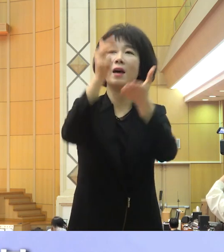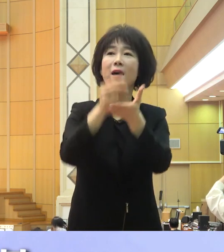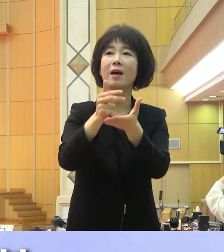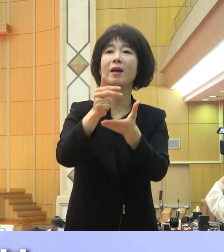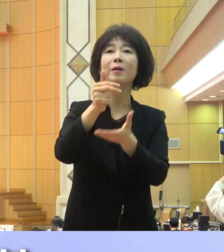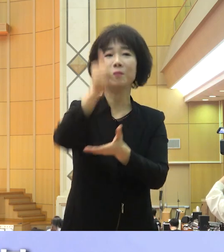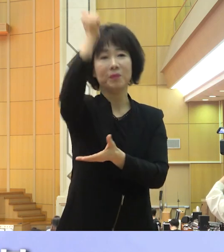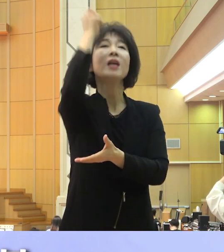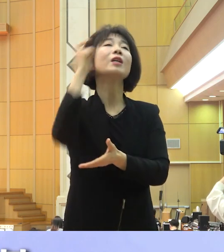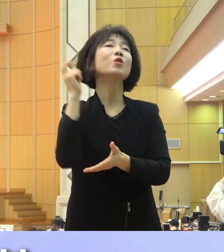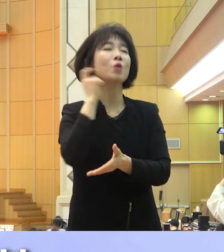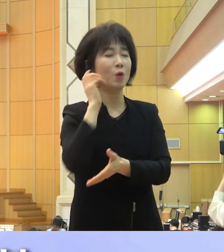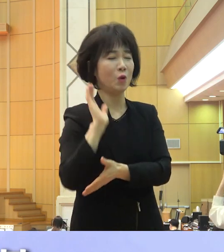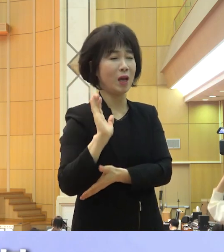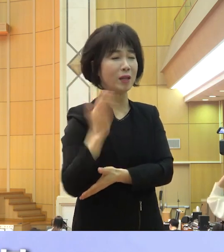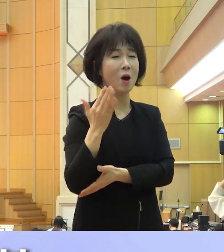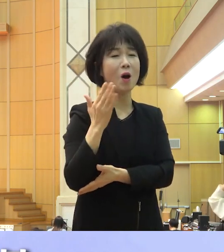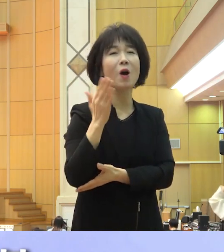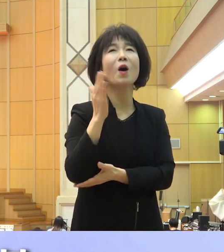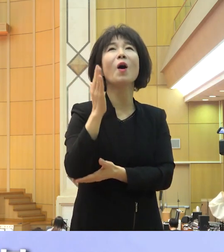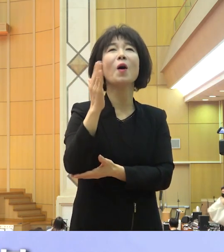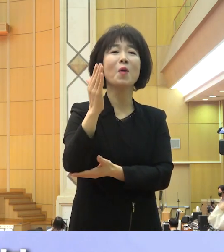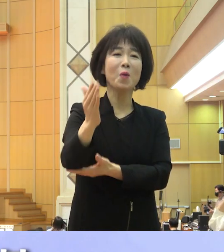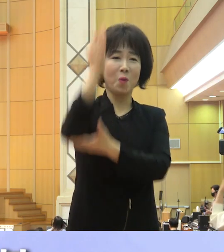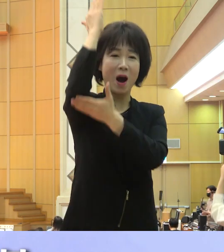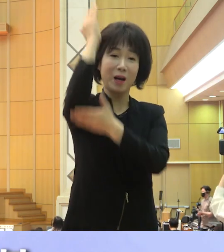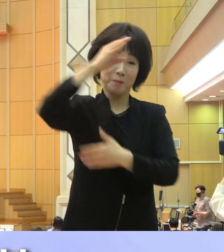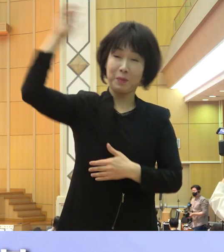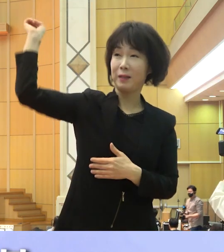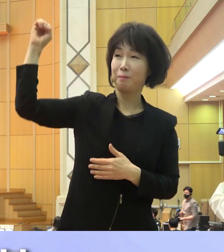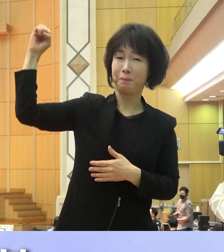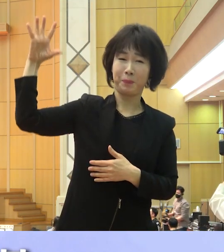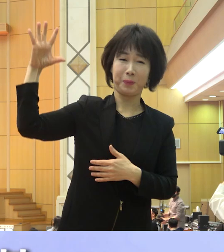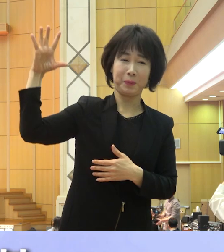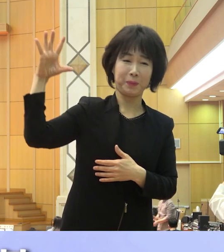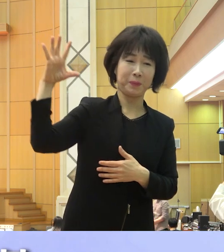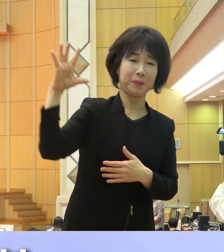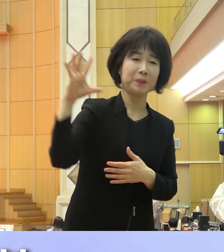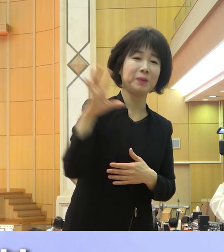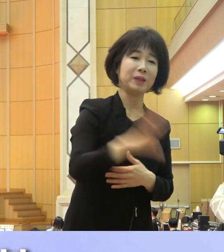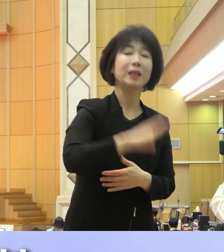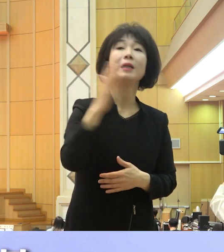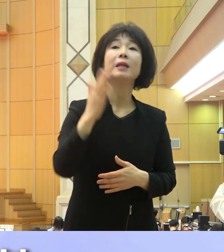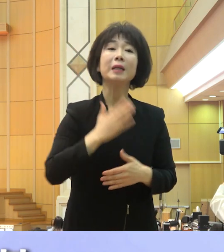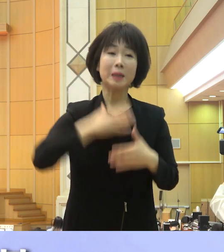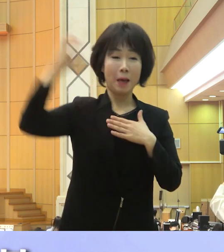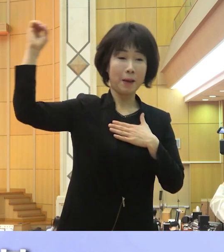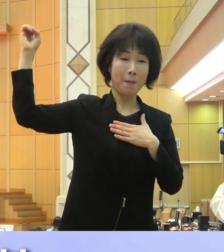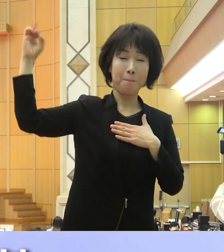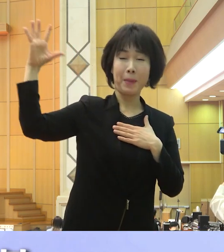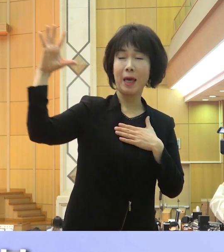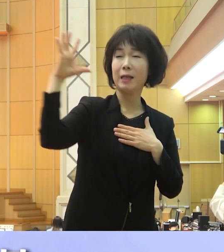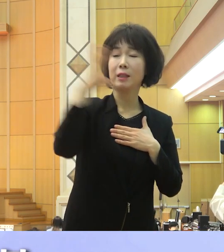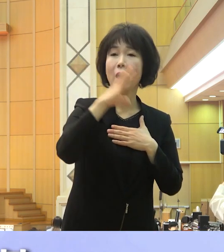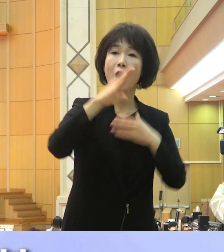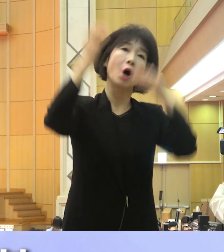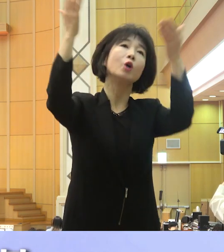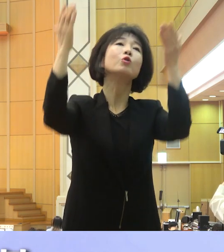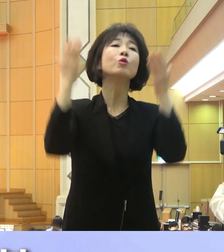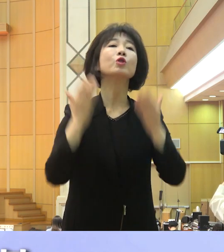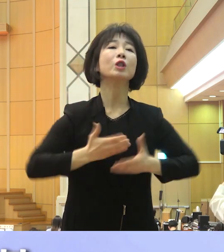내려주시네. 주의 영광 빛난 듯이 내게